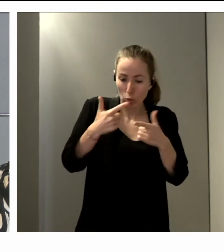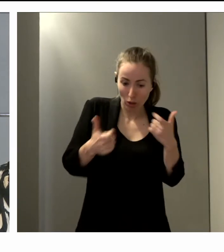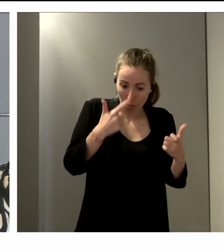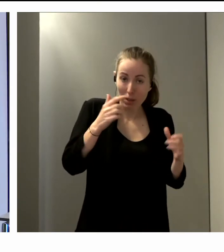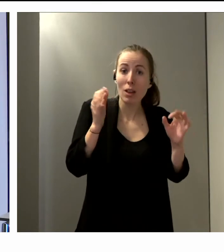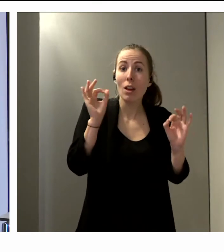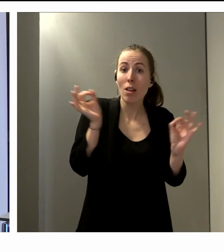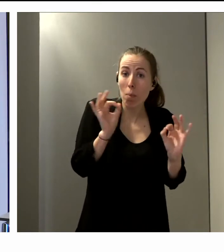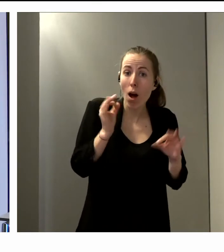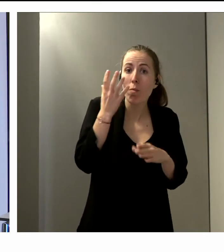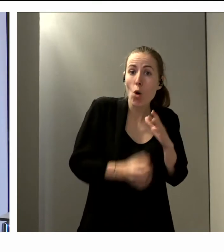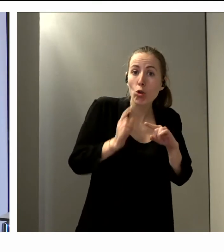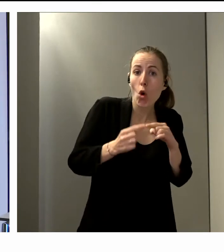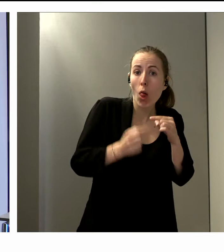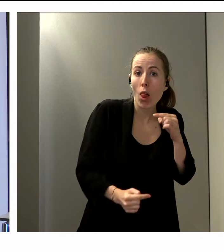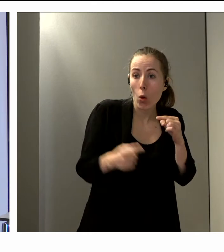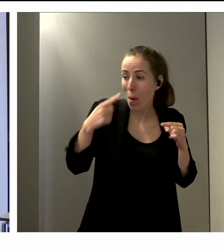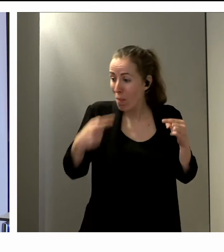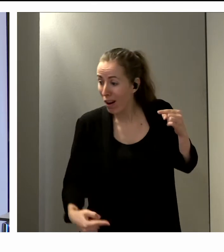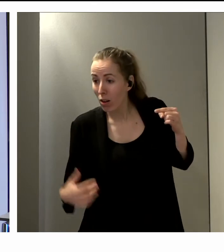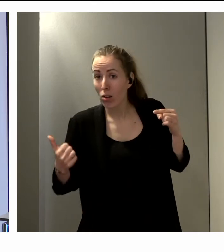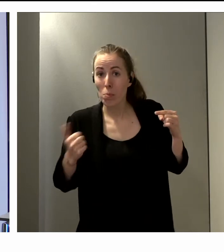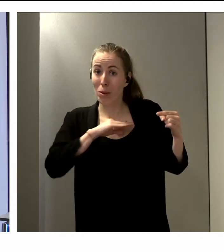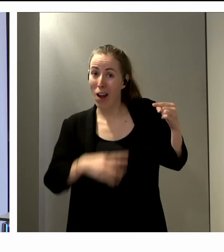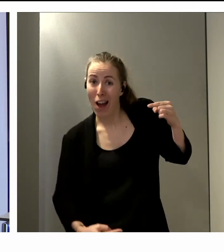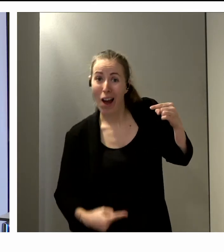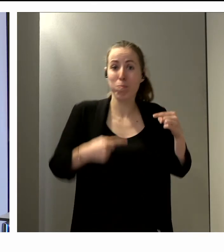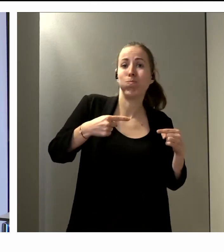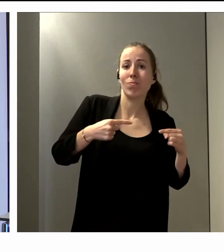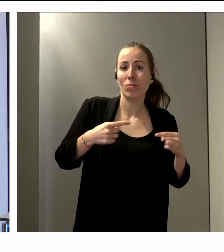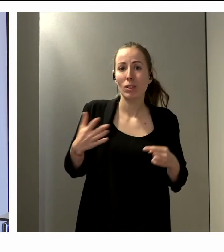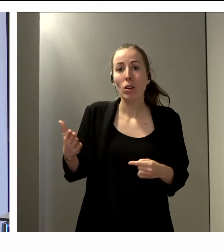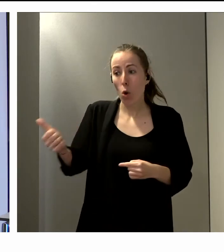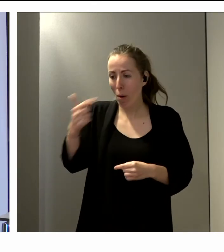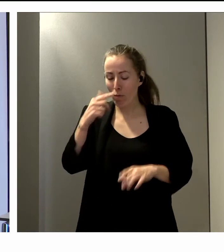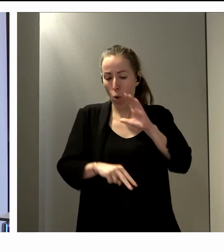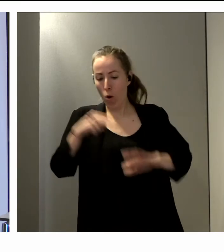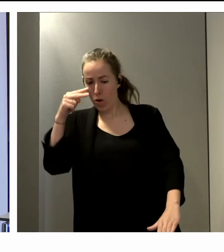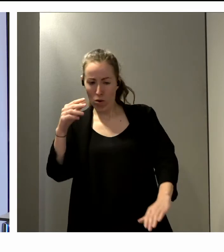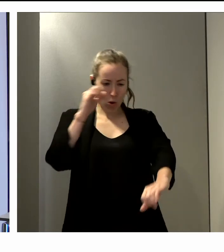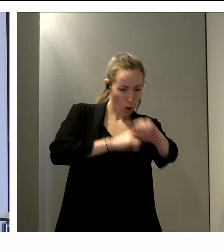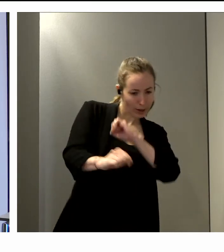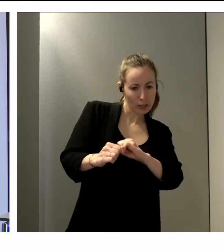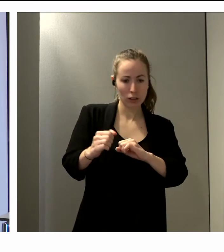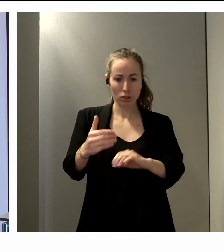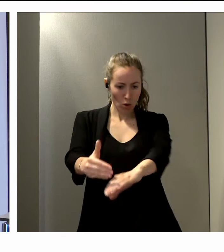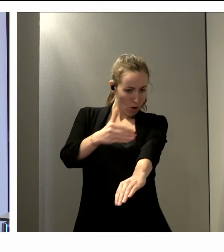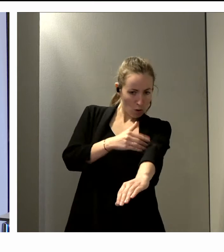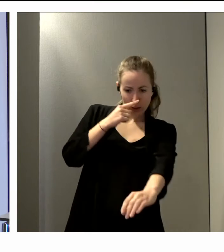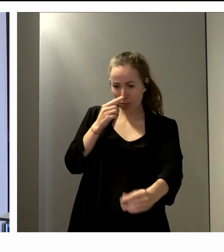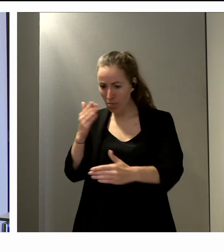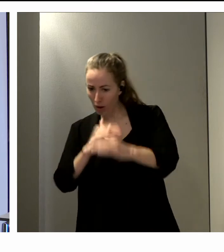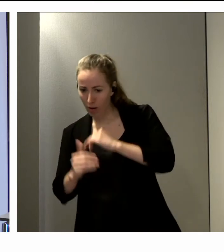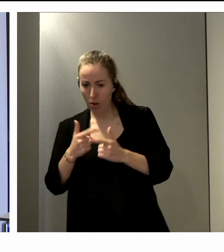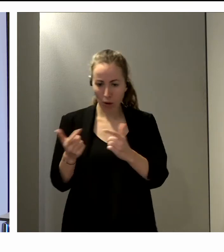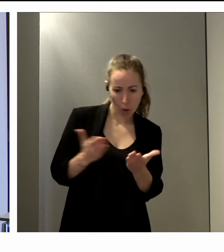Ils doivent en plus, je disais, être les logisticiens, planifier, anticiper. Quand on est en situation